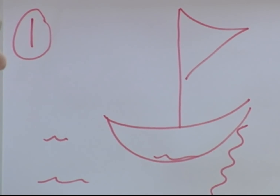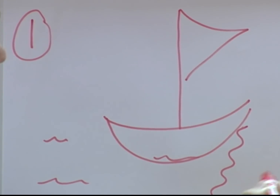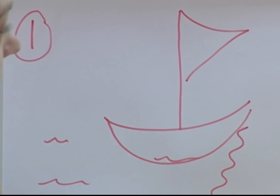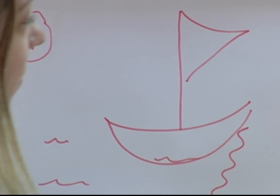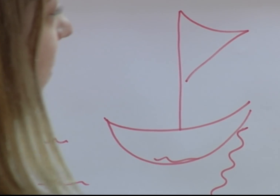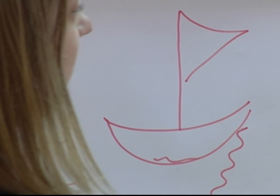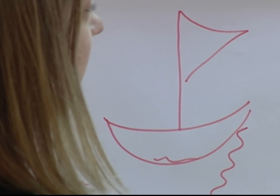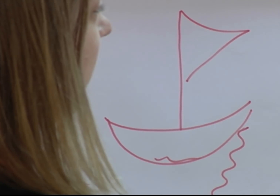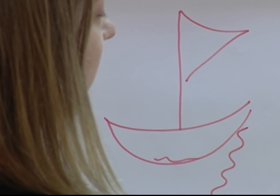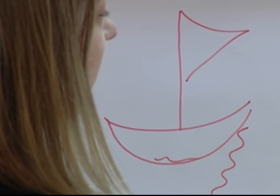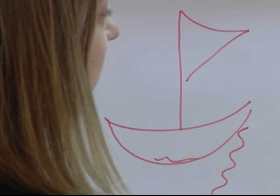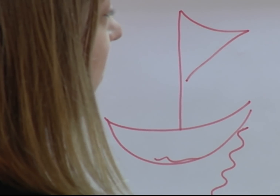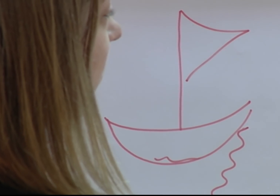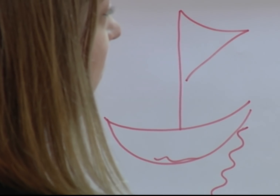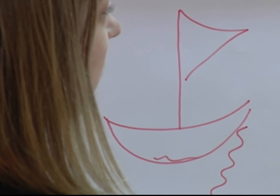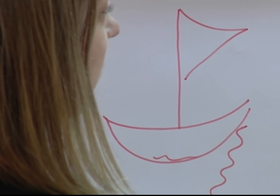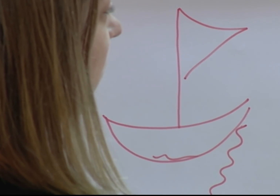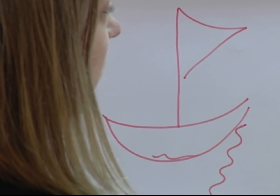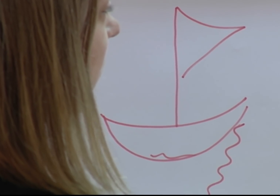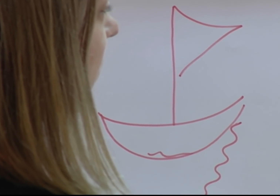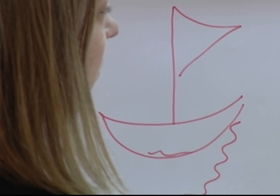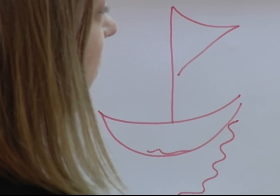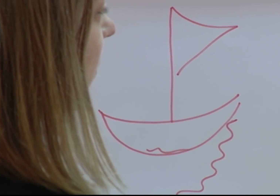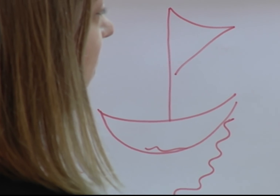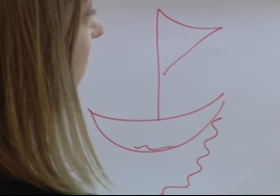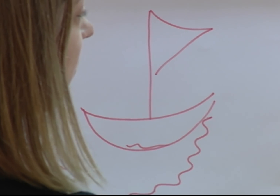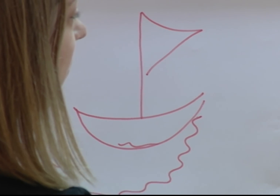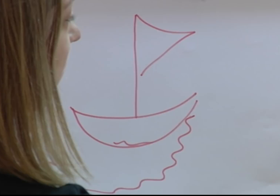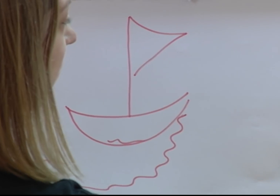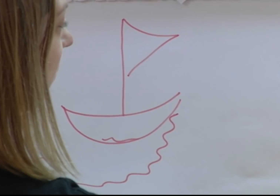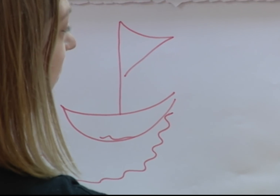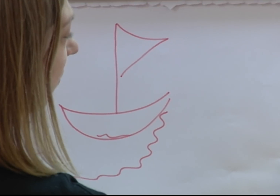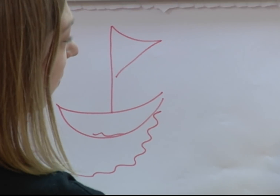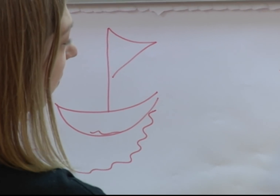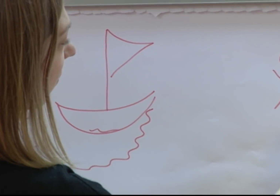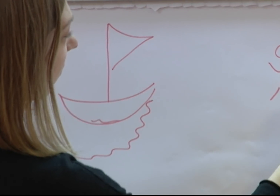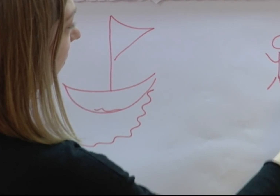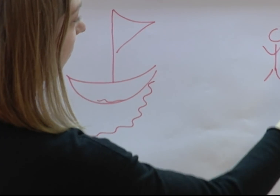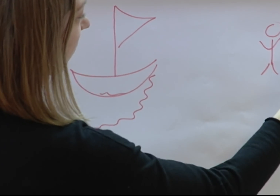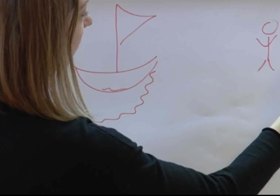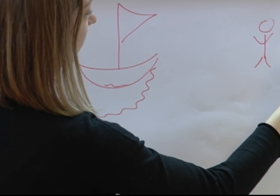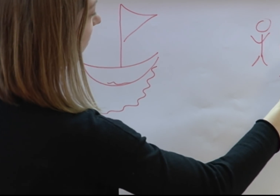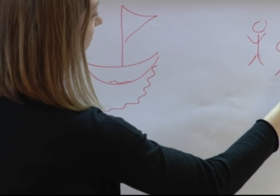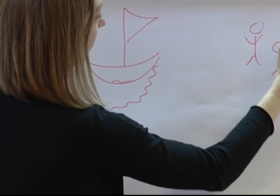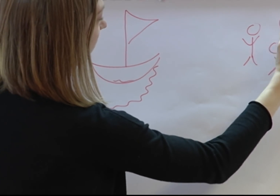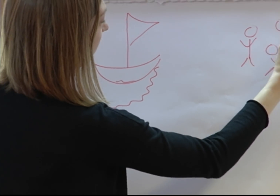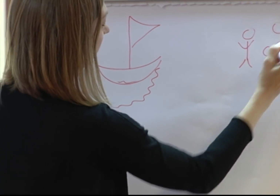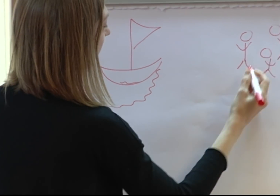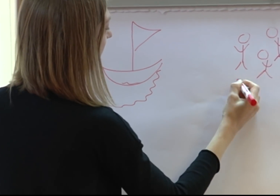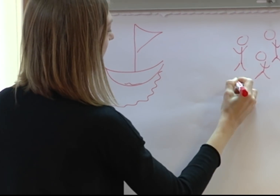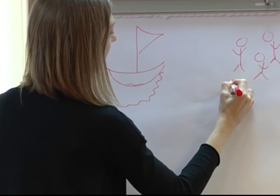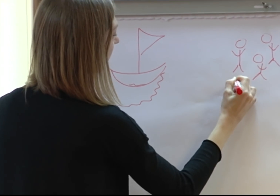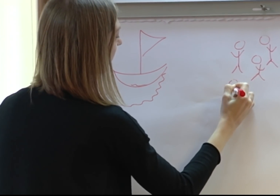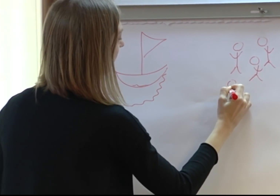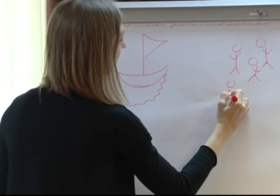славеа Господа. Исуса Христа, да. Морници ми врвеа по телото. Да, и пасторот на црковната